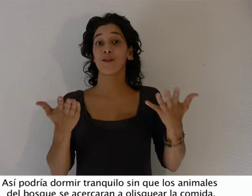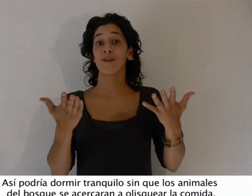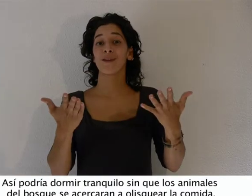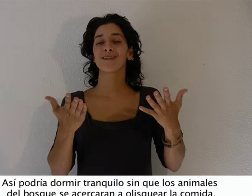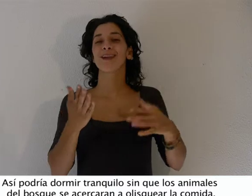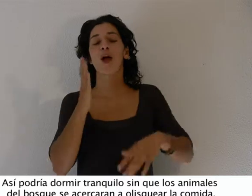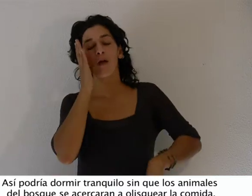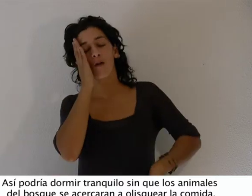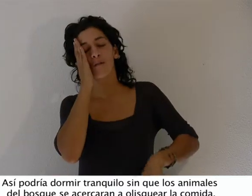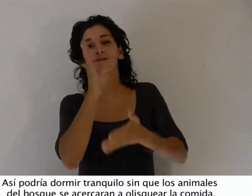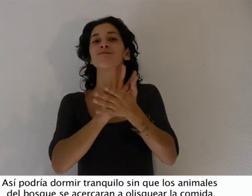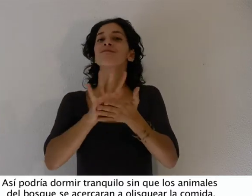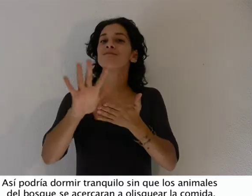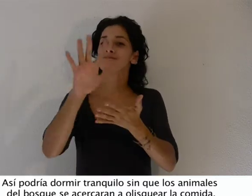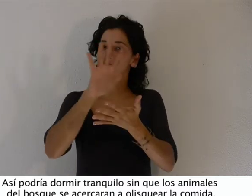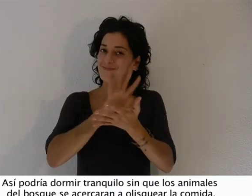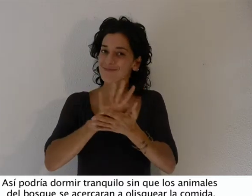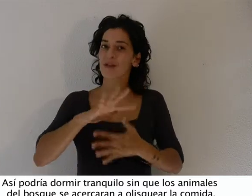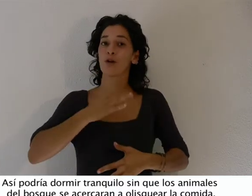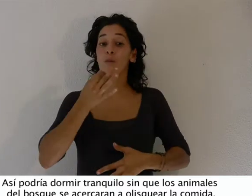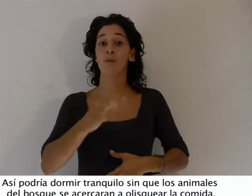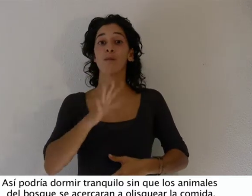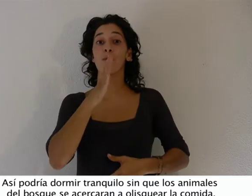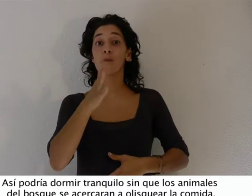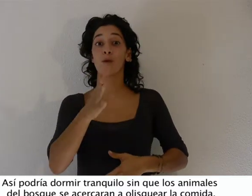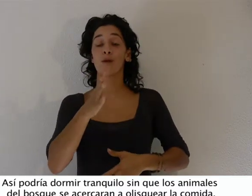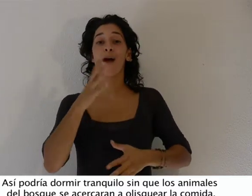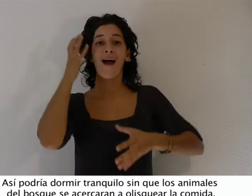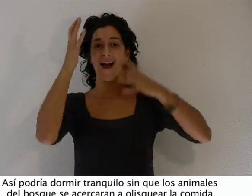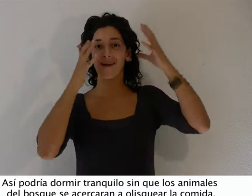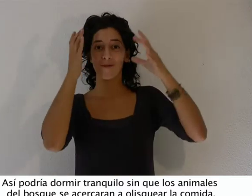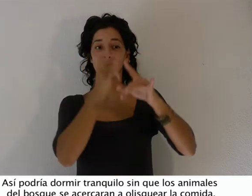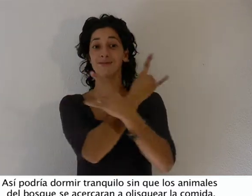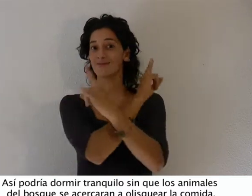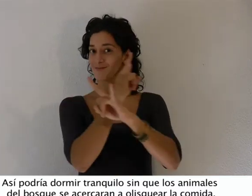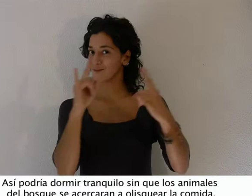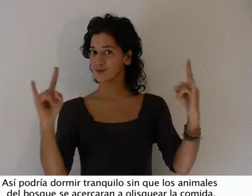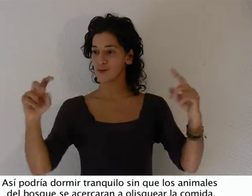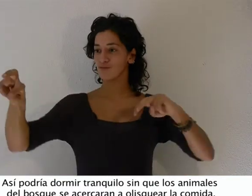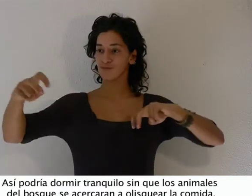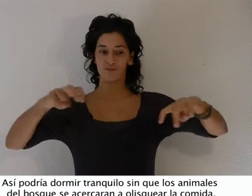Así podría dormir tranquilo sin que los animales del bosque se acercaran a olisquear la comida.